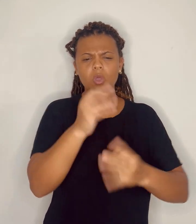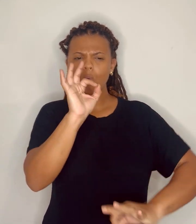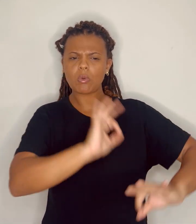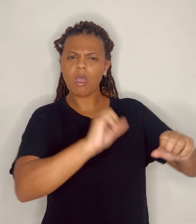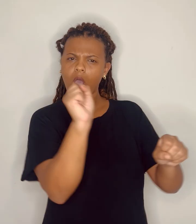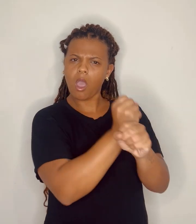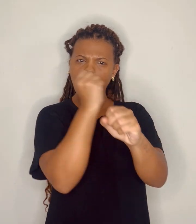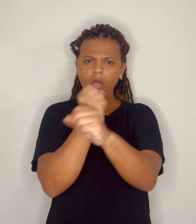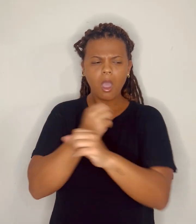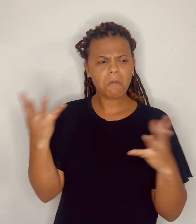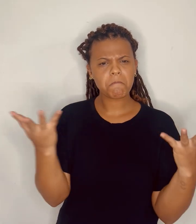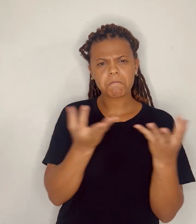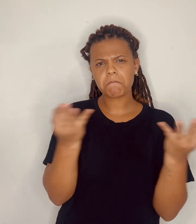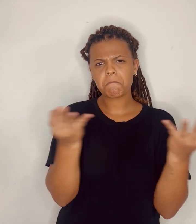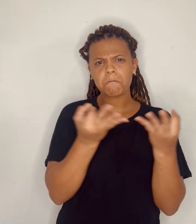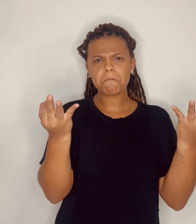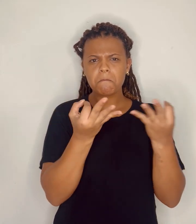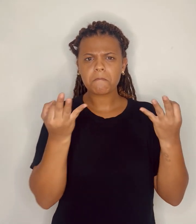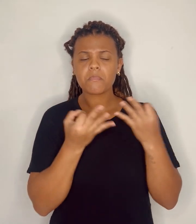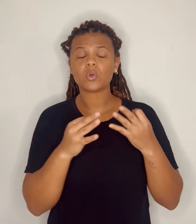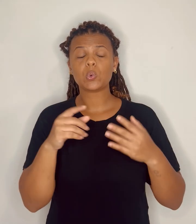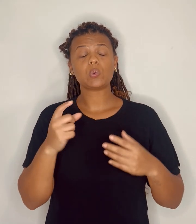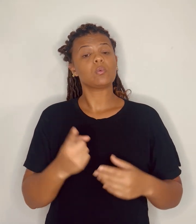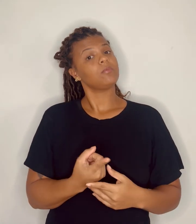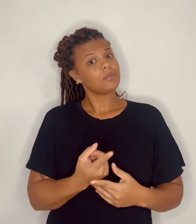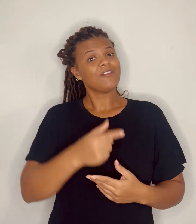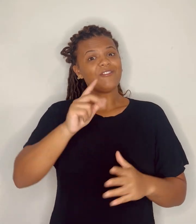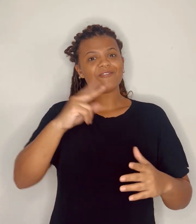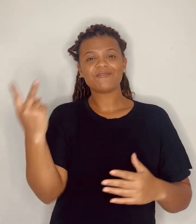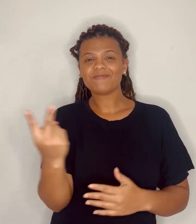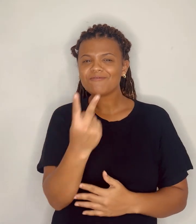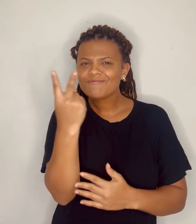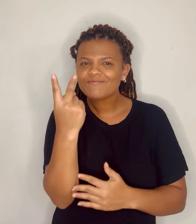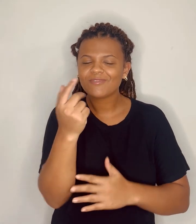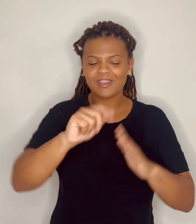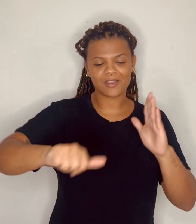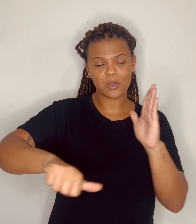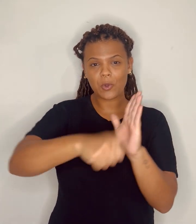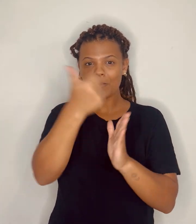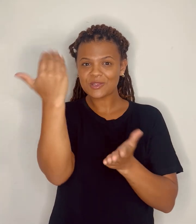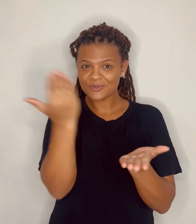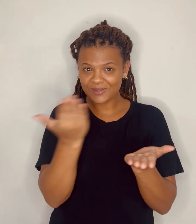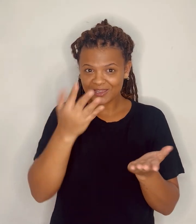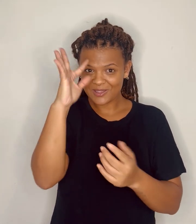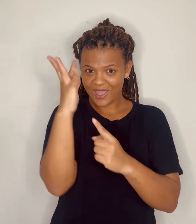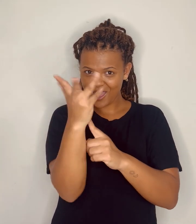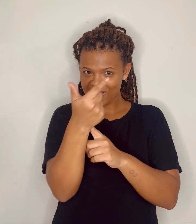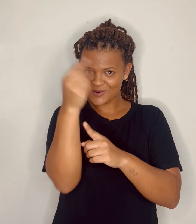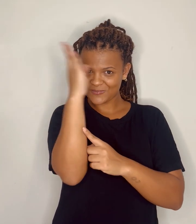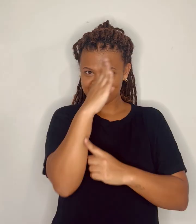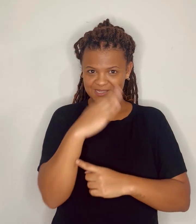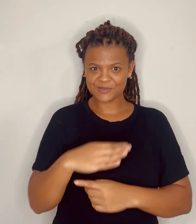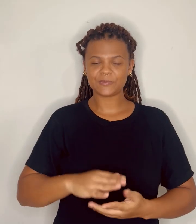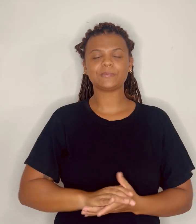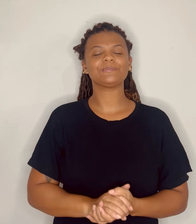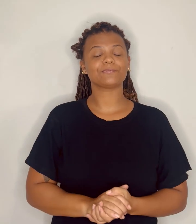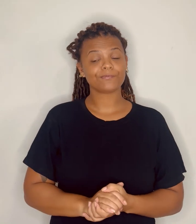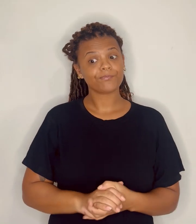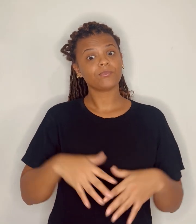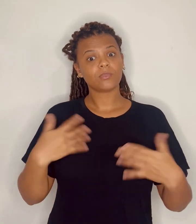gosto e talvez o verdadeiro iniciador da arte nacional, segundo seus biógrafos. Pensando nisso, me